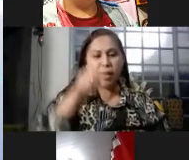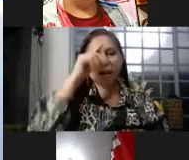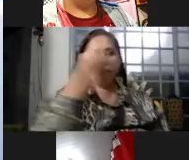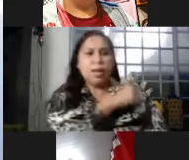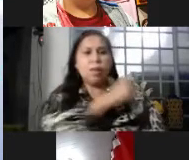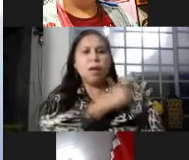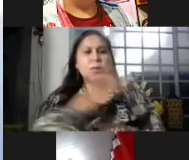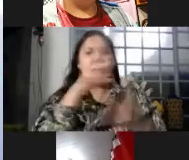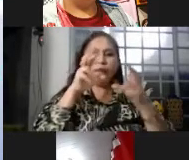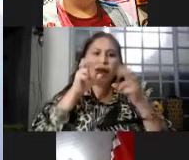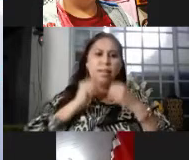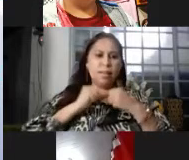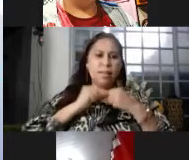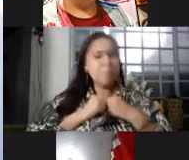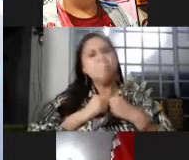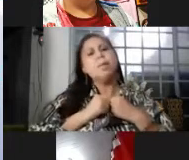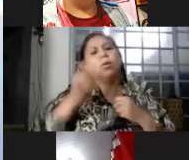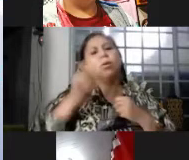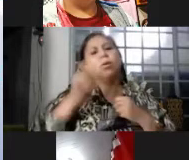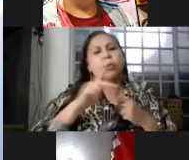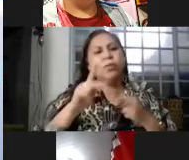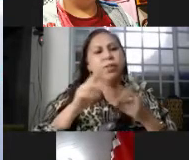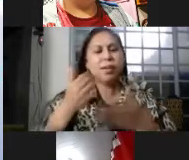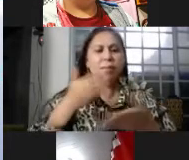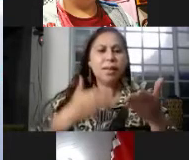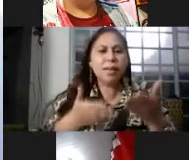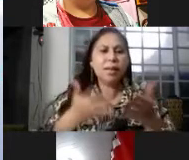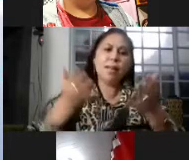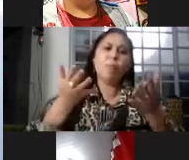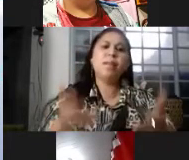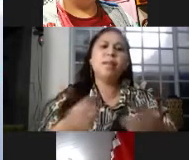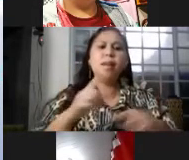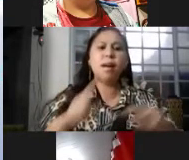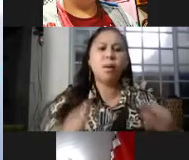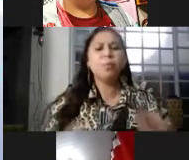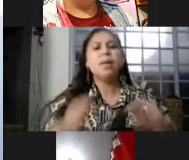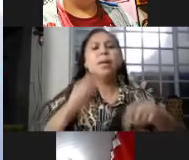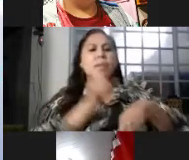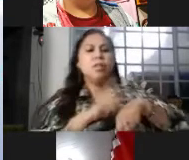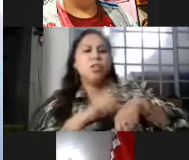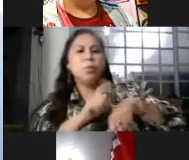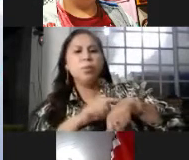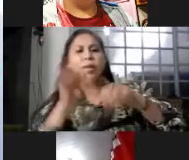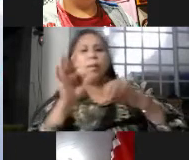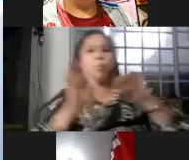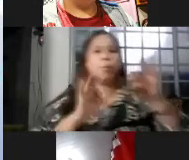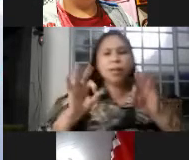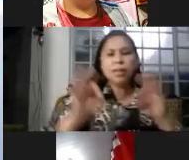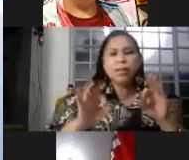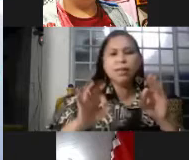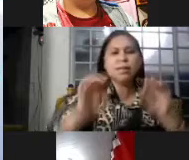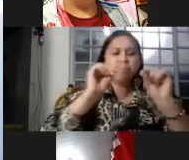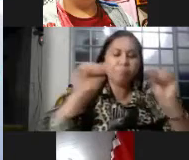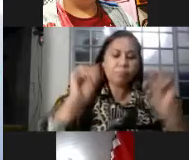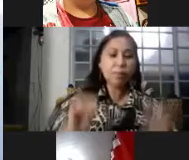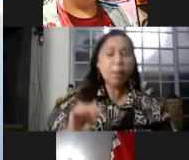você, é o aluno que adquire, né? O professor, ele media, ele dá um material, né? Estipula o tempo,